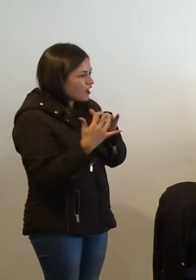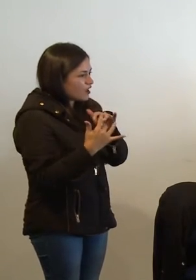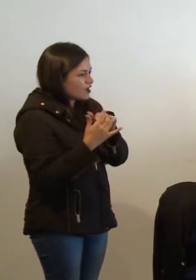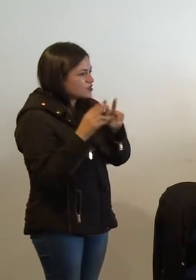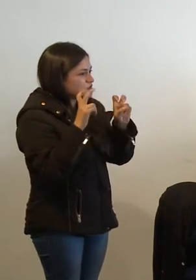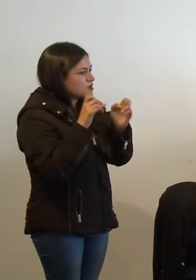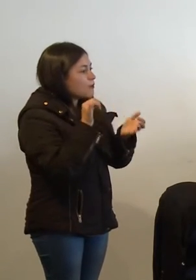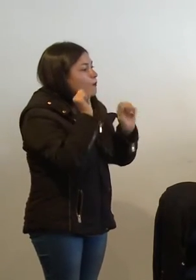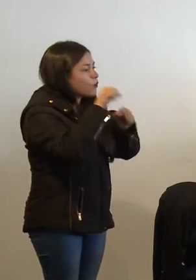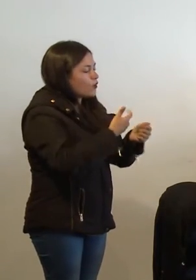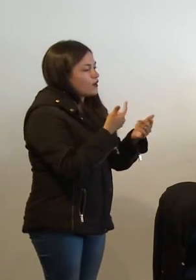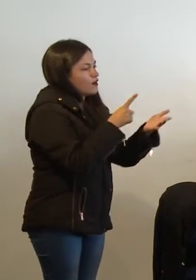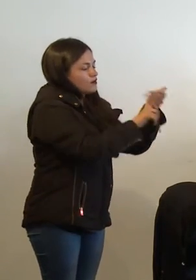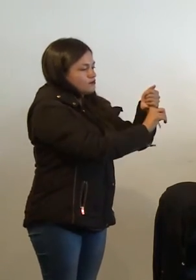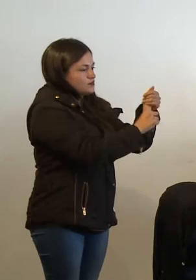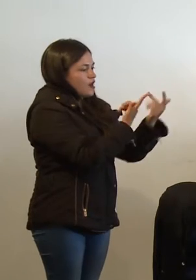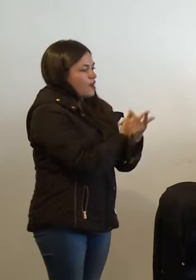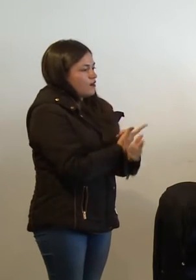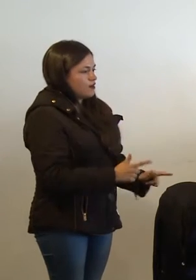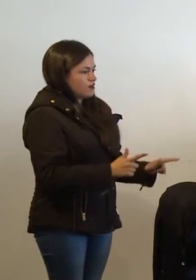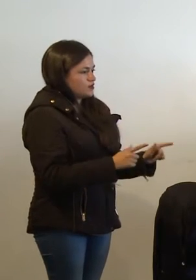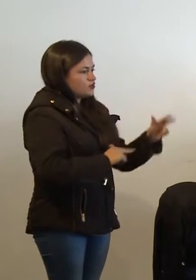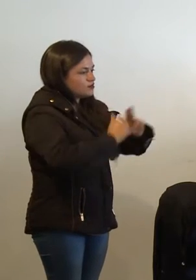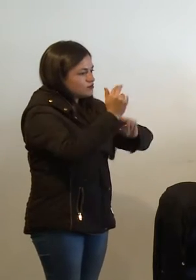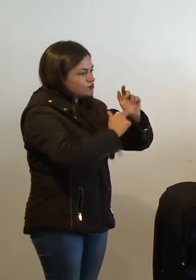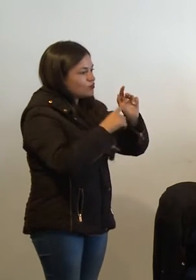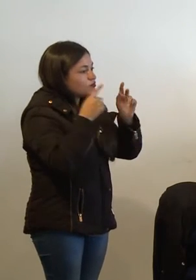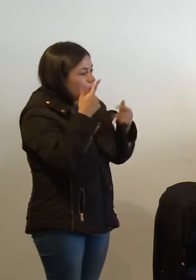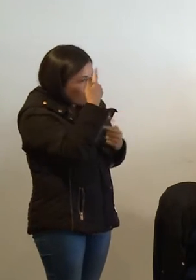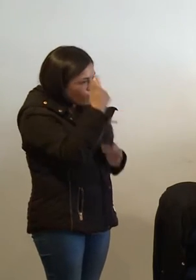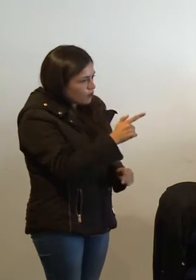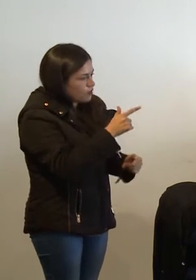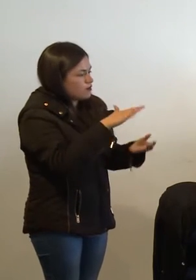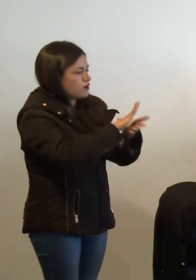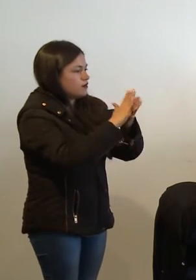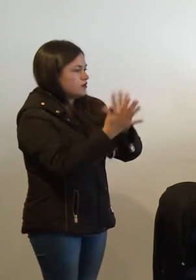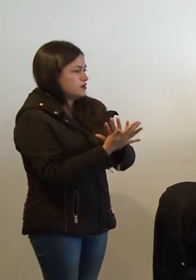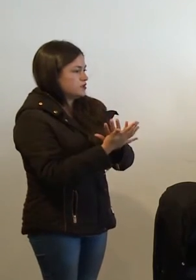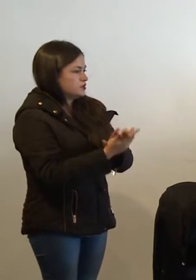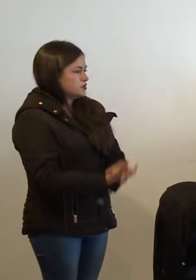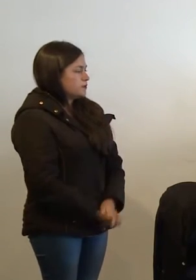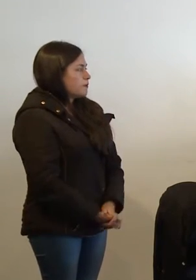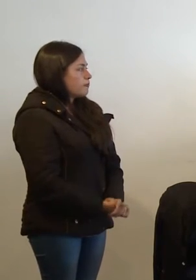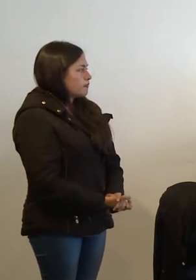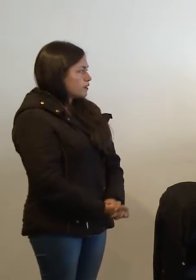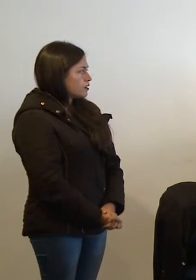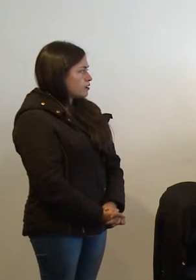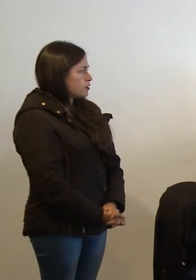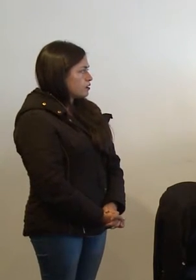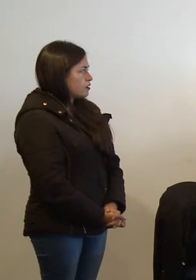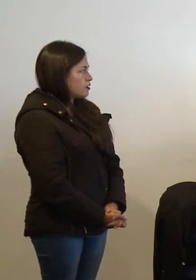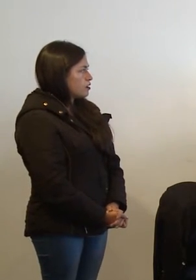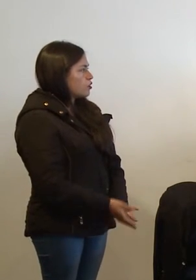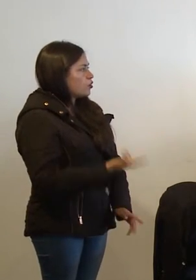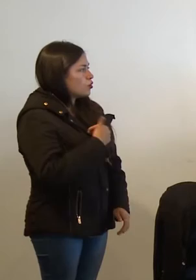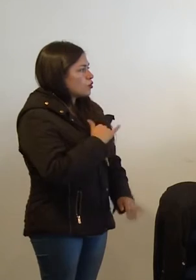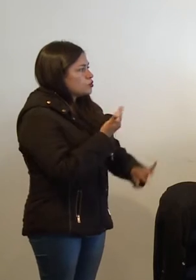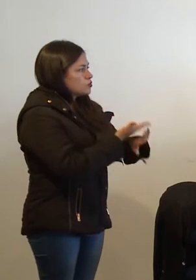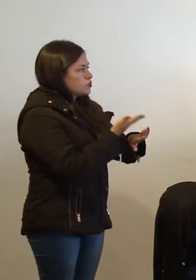de emancipación y construcción auténtica de la paz. Hemos propuesto esta